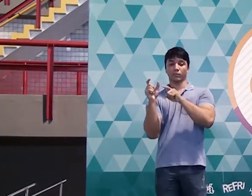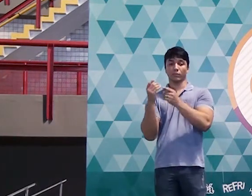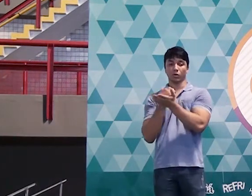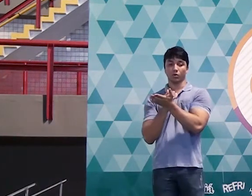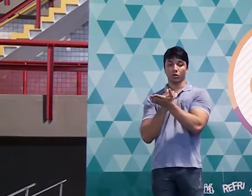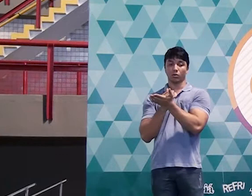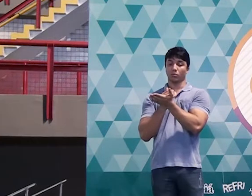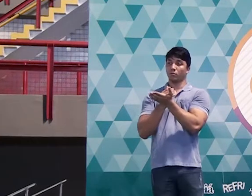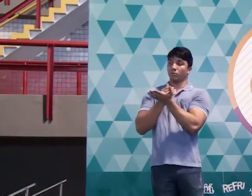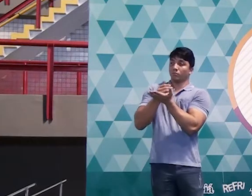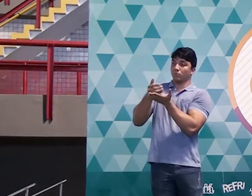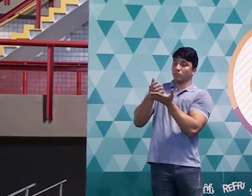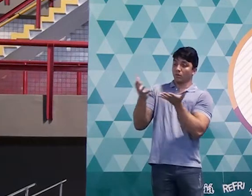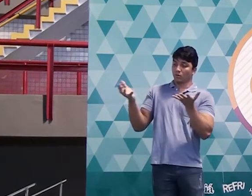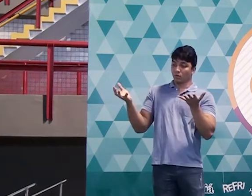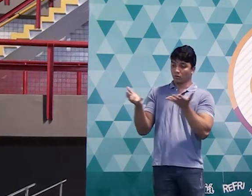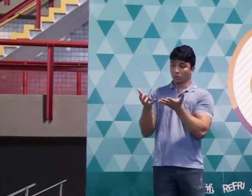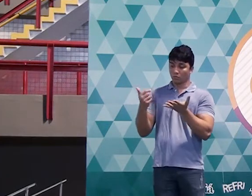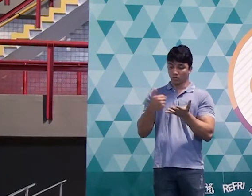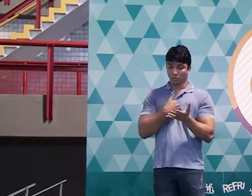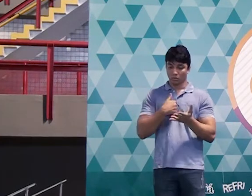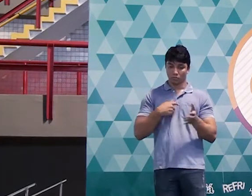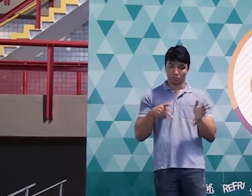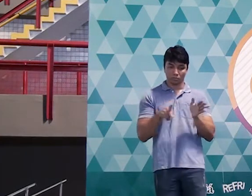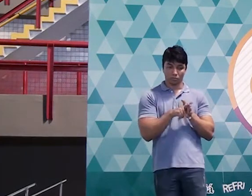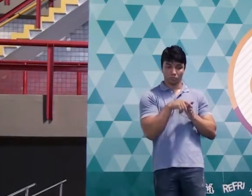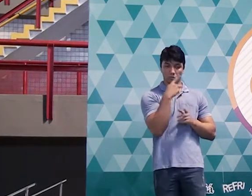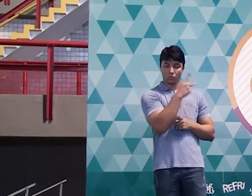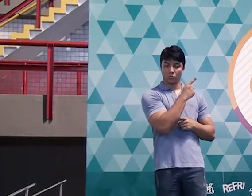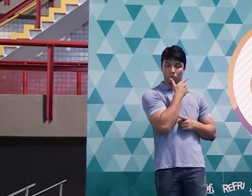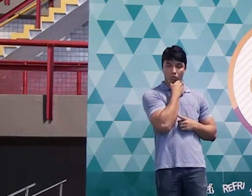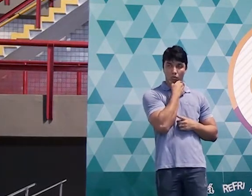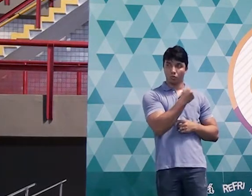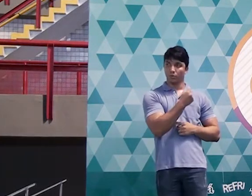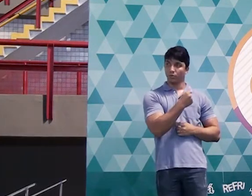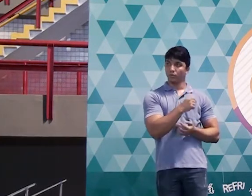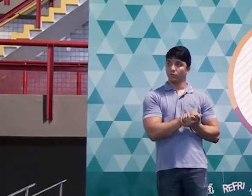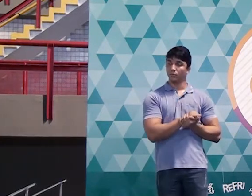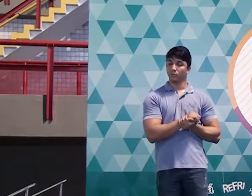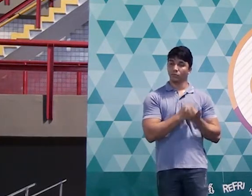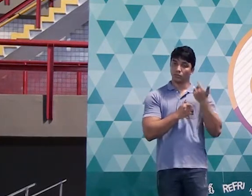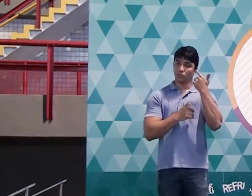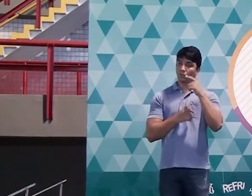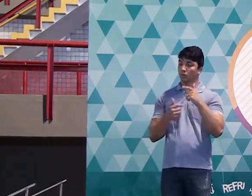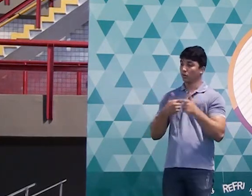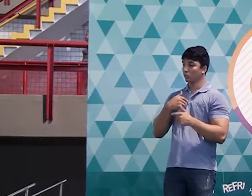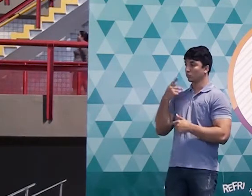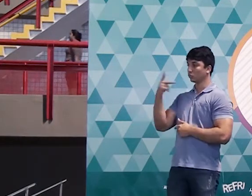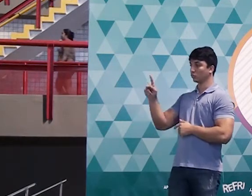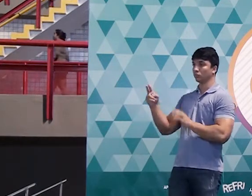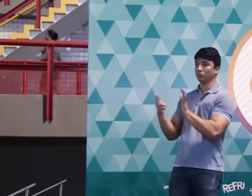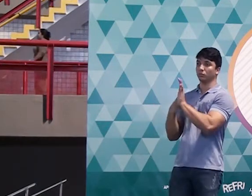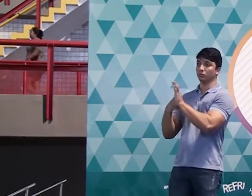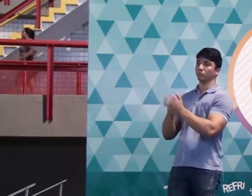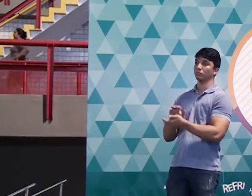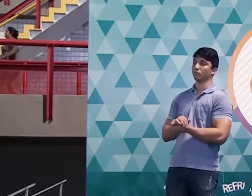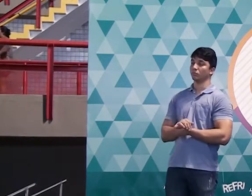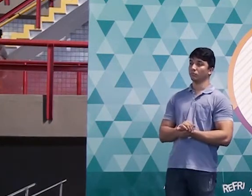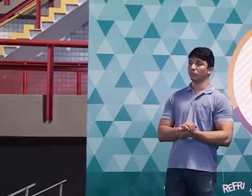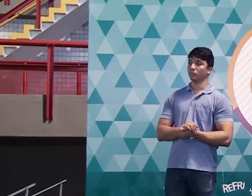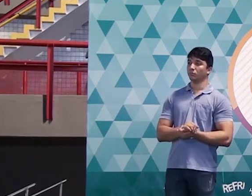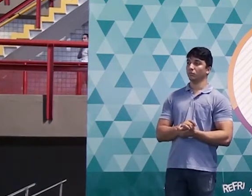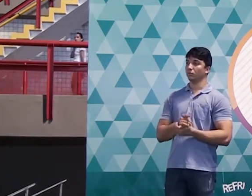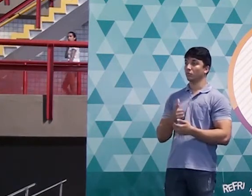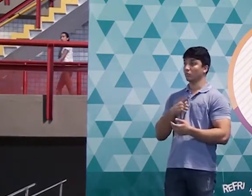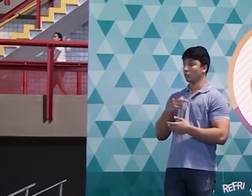partir de então, eu serei o teu homem. E o outro diz: e eu sou o seu. Quando diz